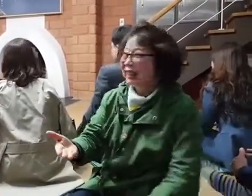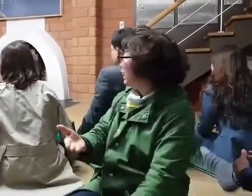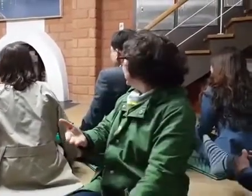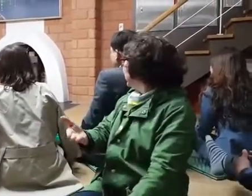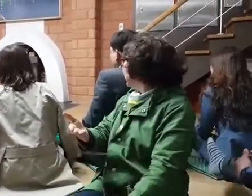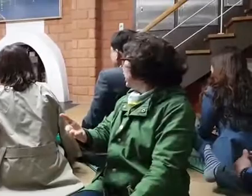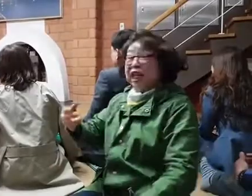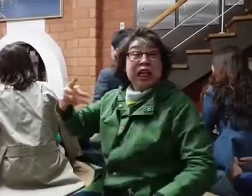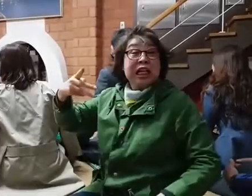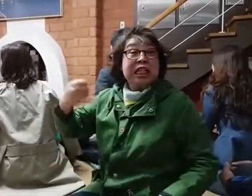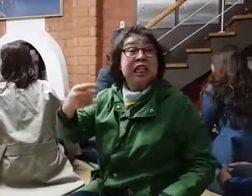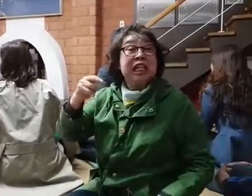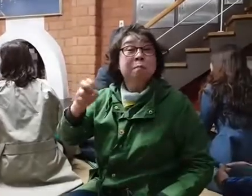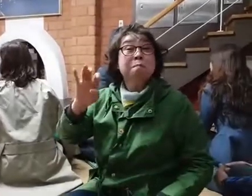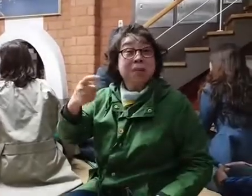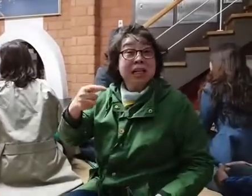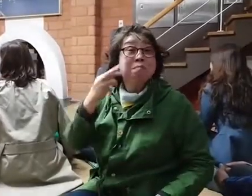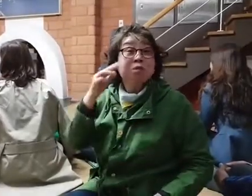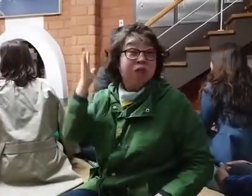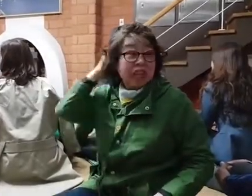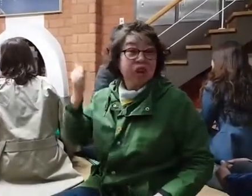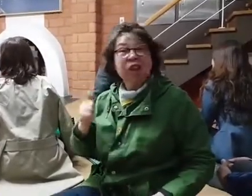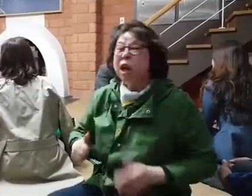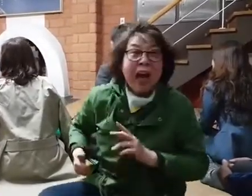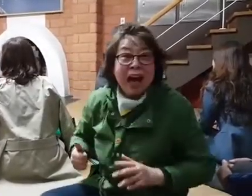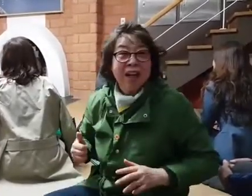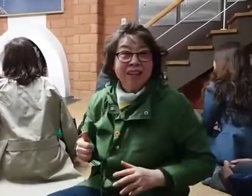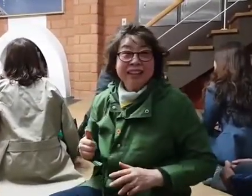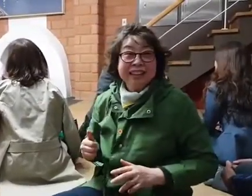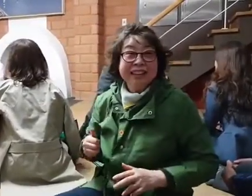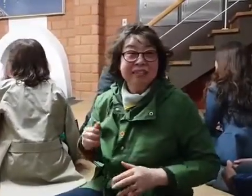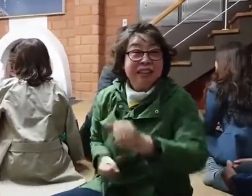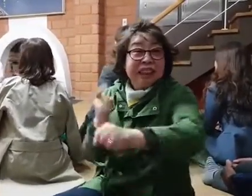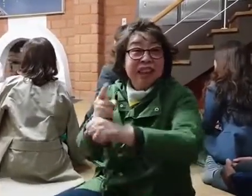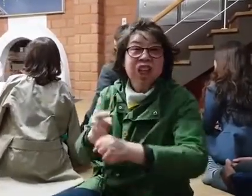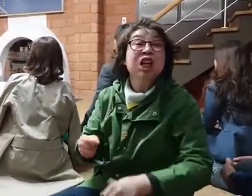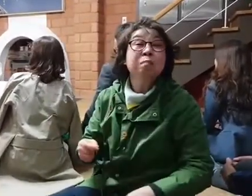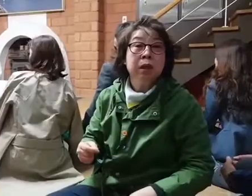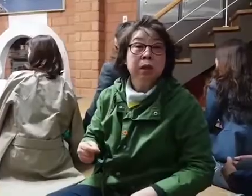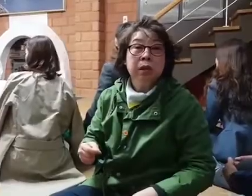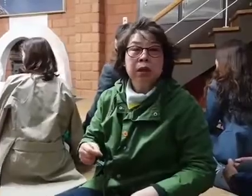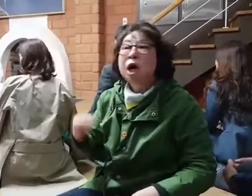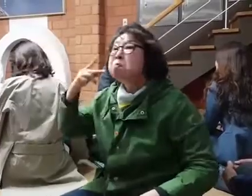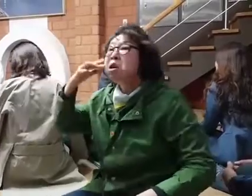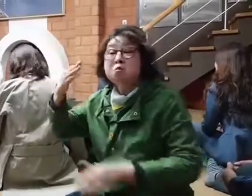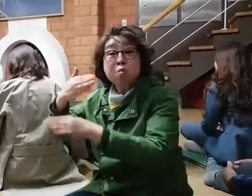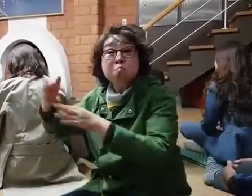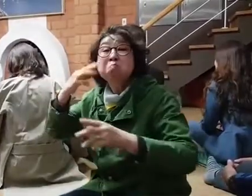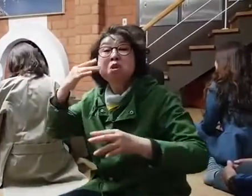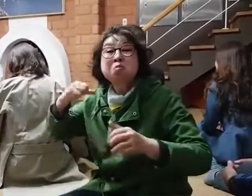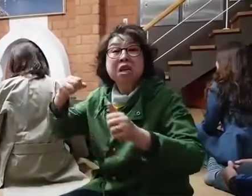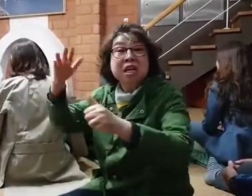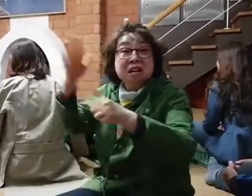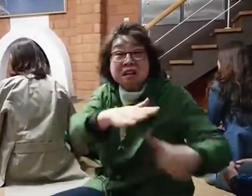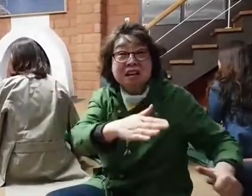이 트럼프가 또 성격이 이래 보니까 너가 막 싹 내밀면 너는 막 트럼프가 지금 당하는 거거든요.